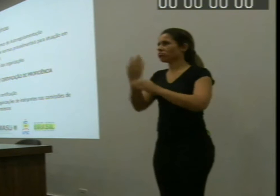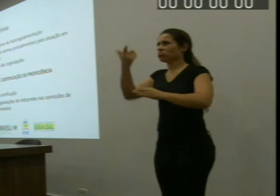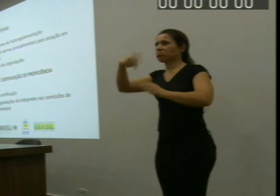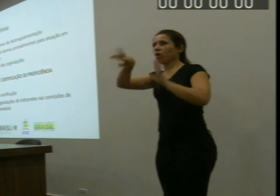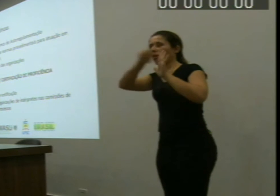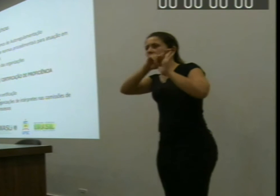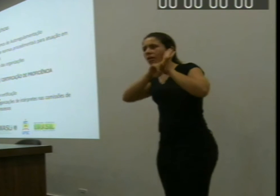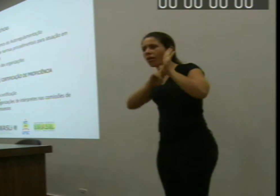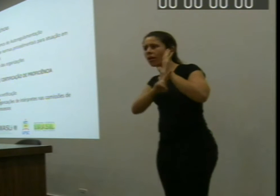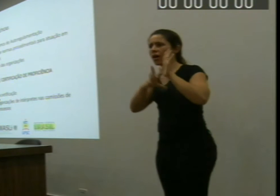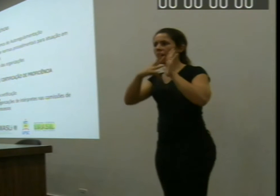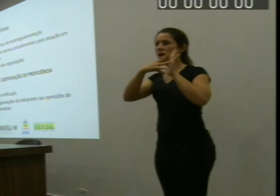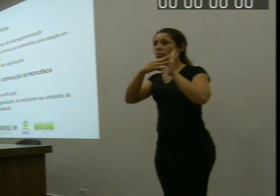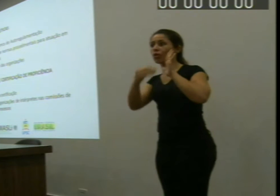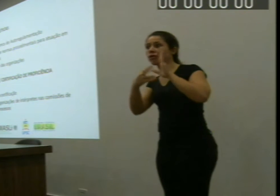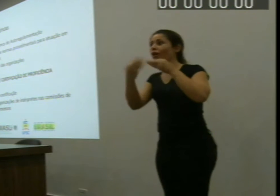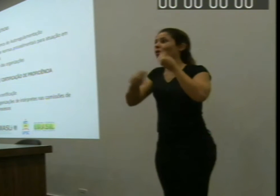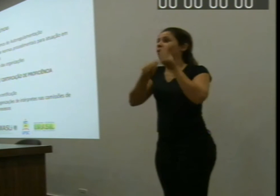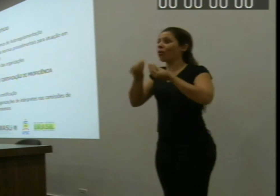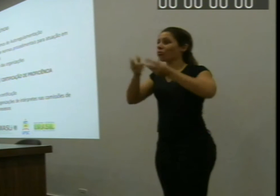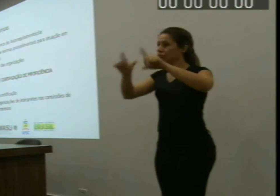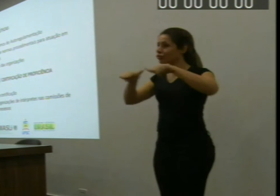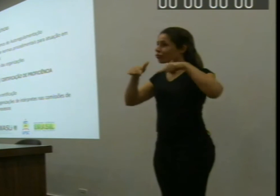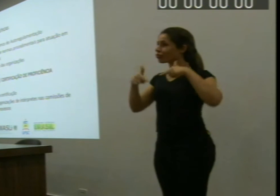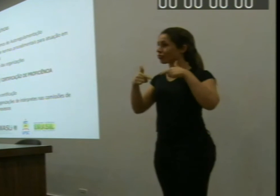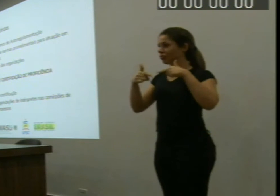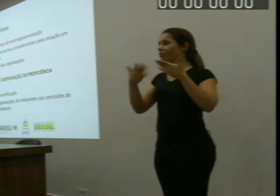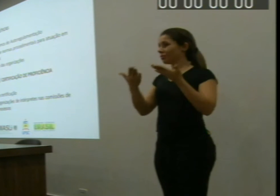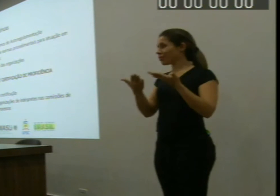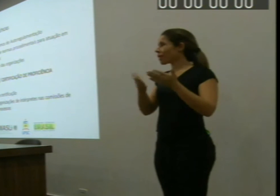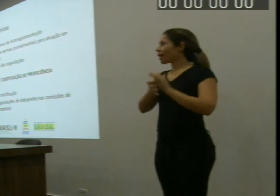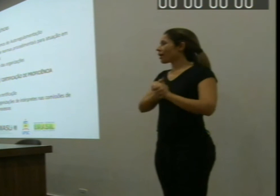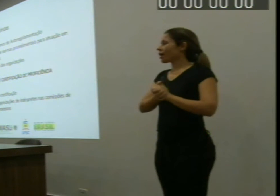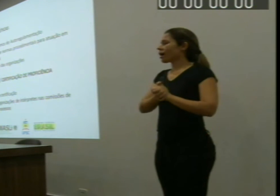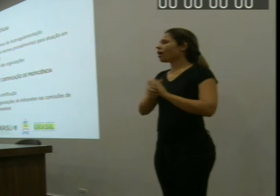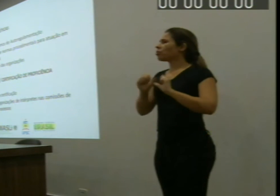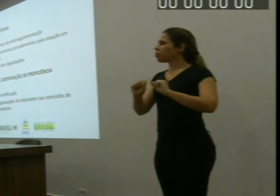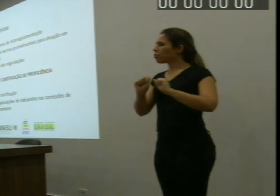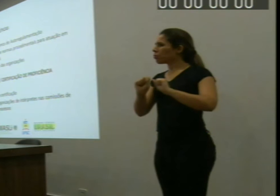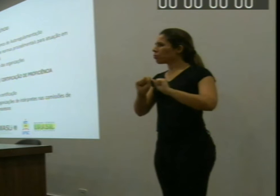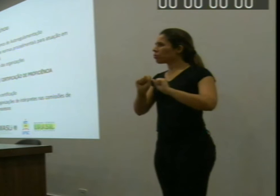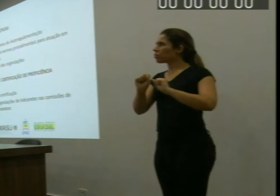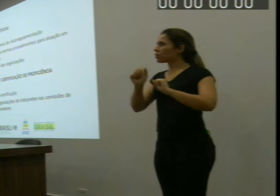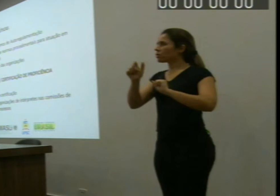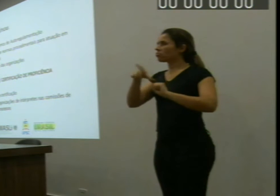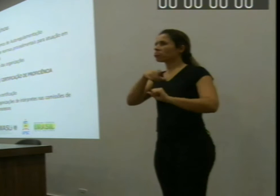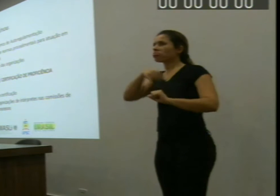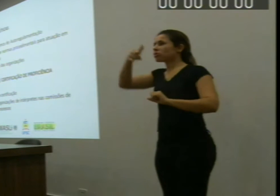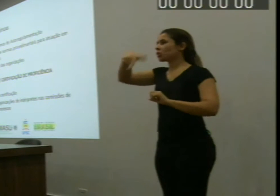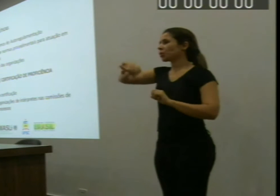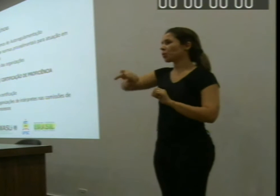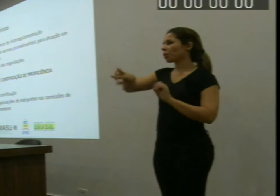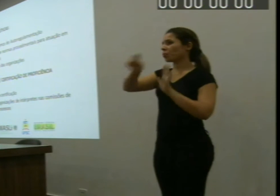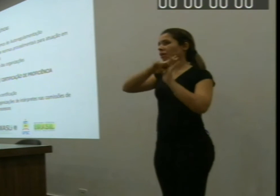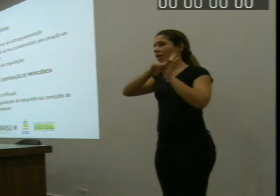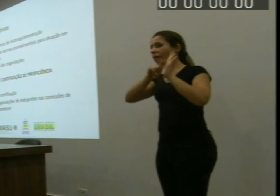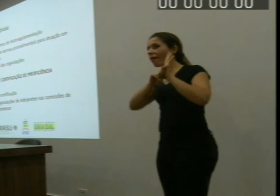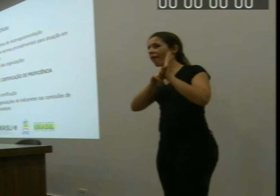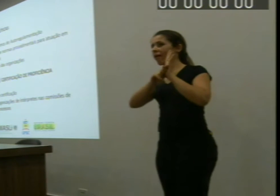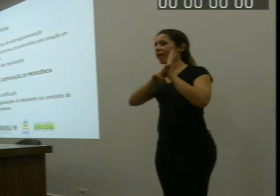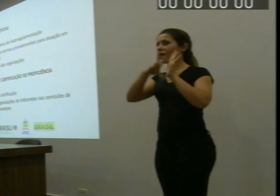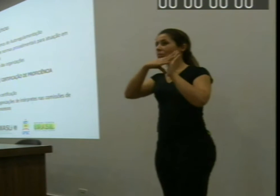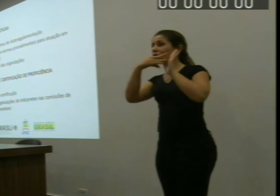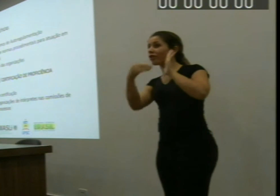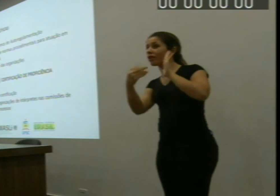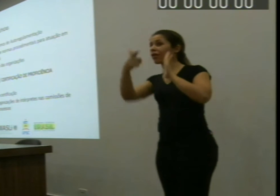outros modelos de certificação que é o segundo ponto Será que podem existir outros modelos de certificação Será que a gente pode pensar no